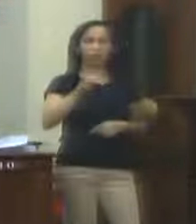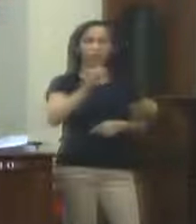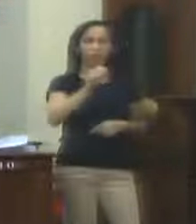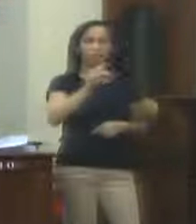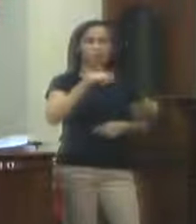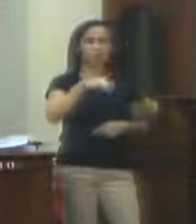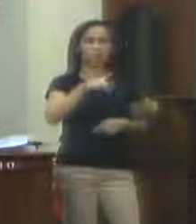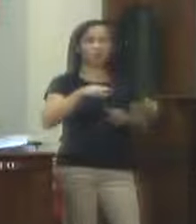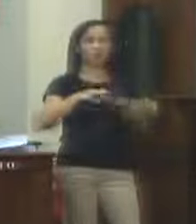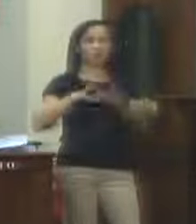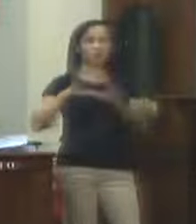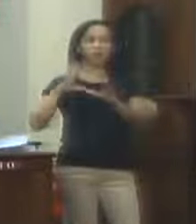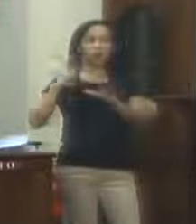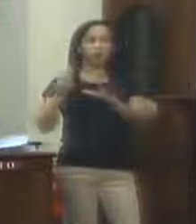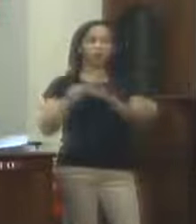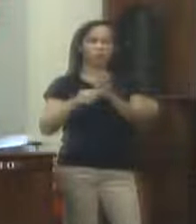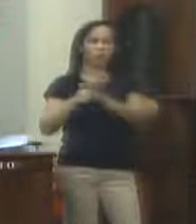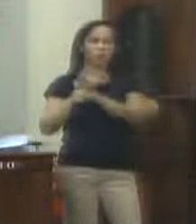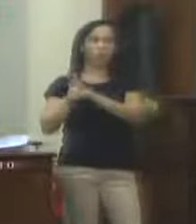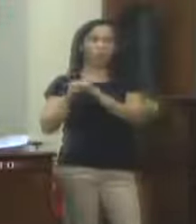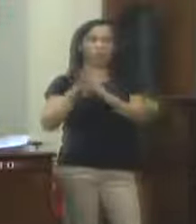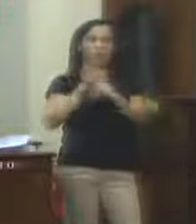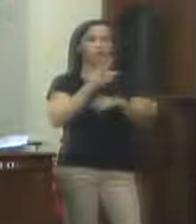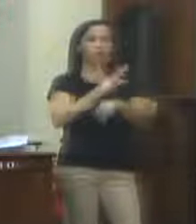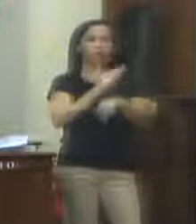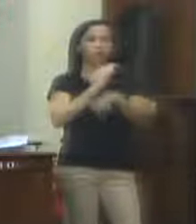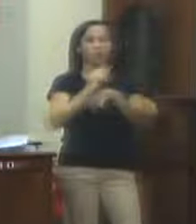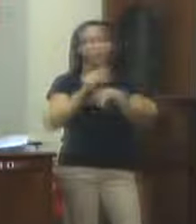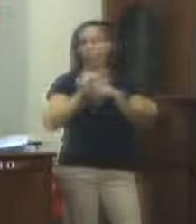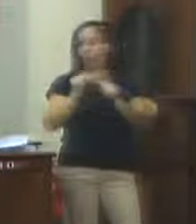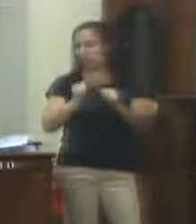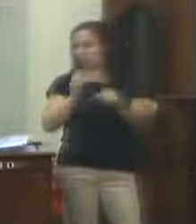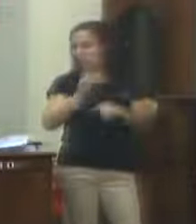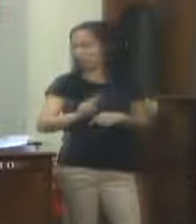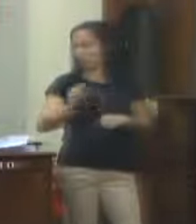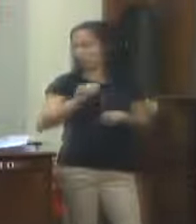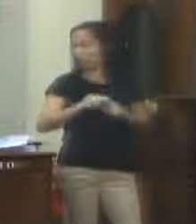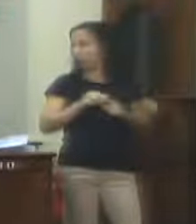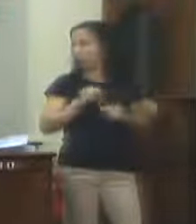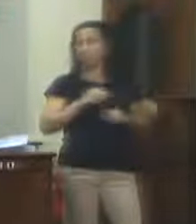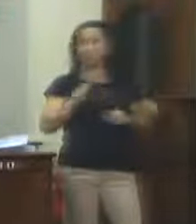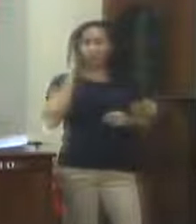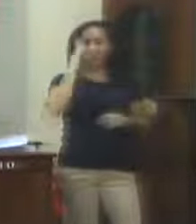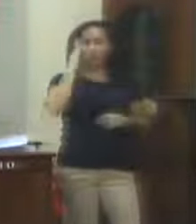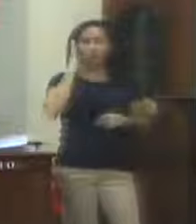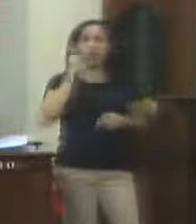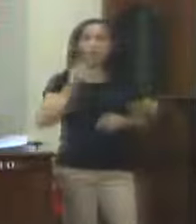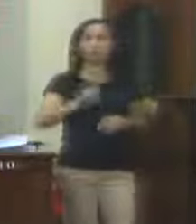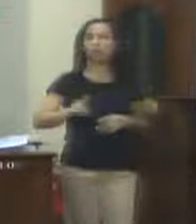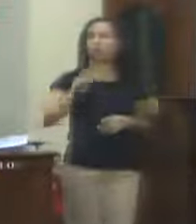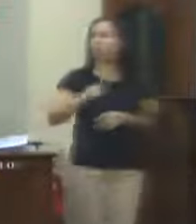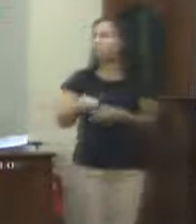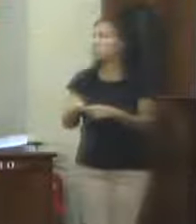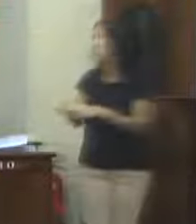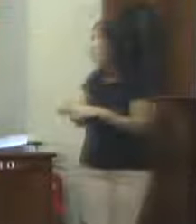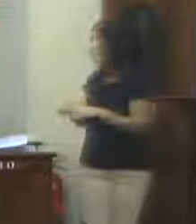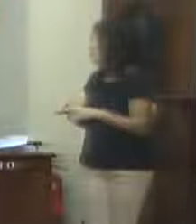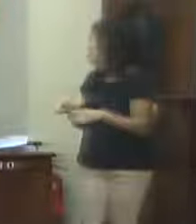grande avaliação com estudo técnico e que possa usar do bom senso, como já foi usado em